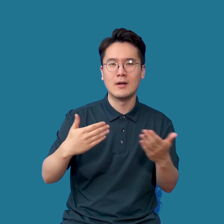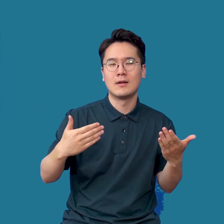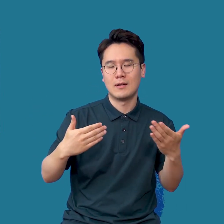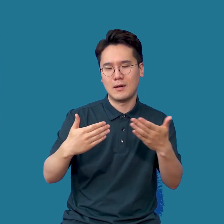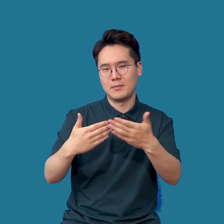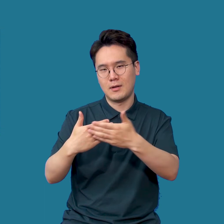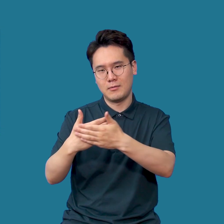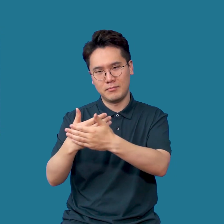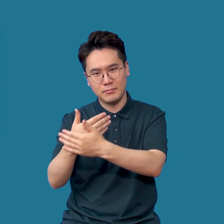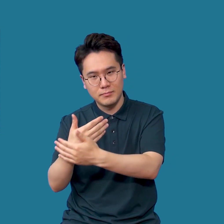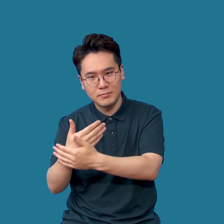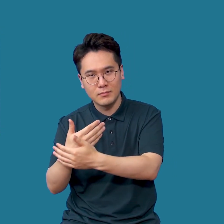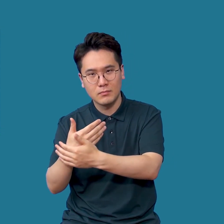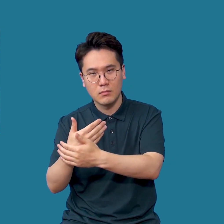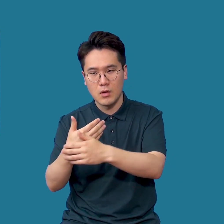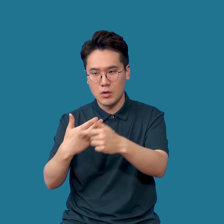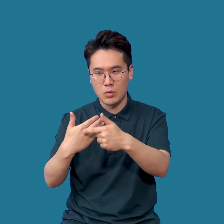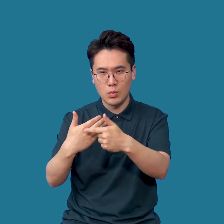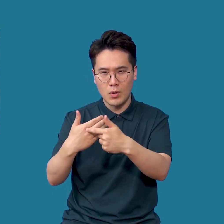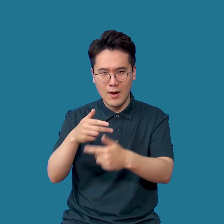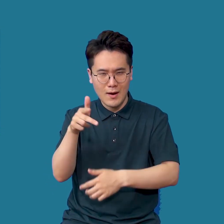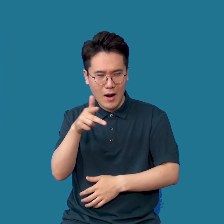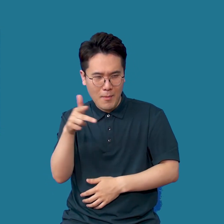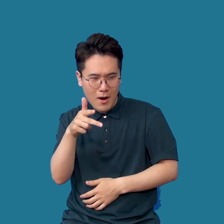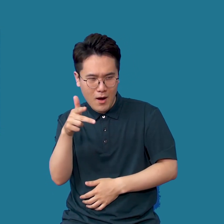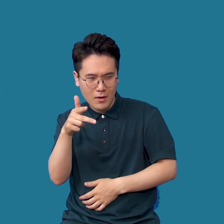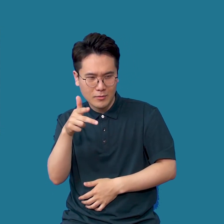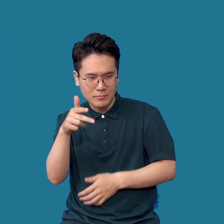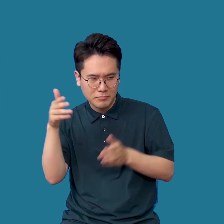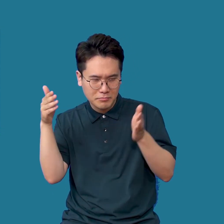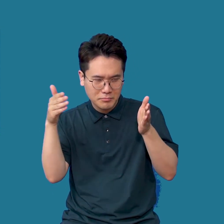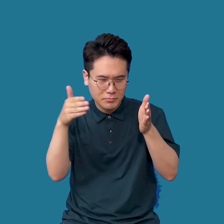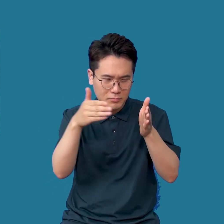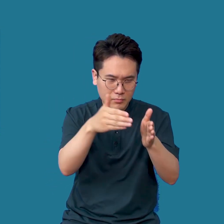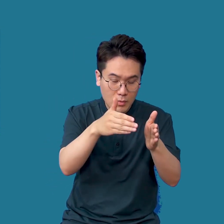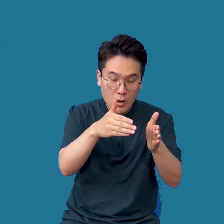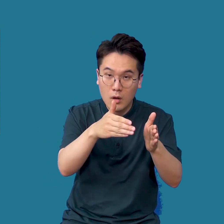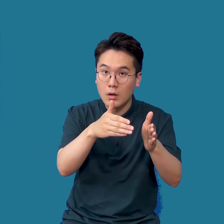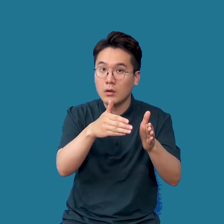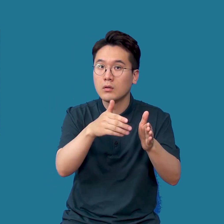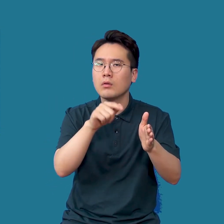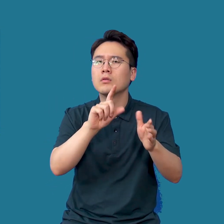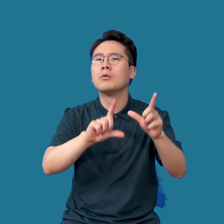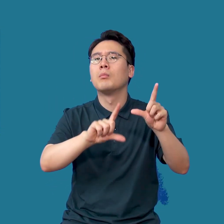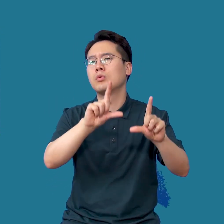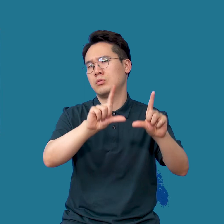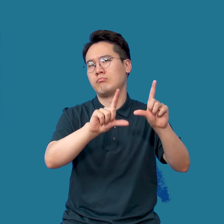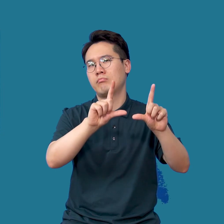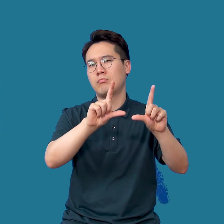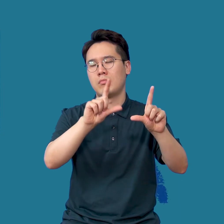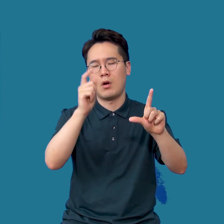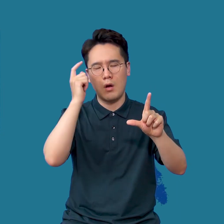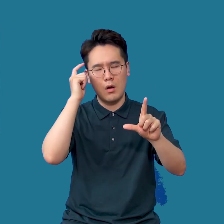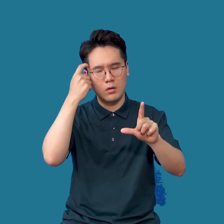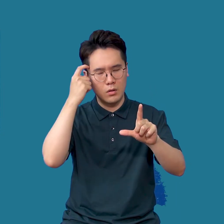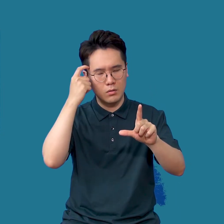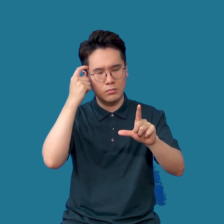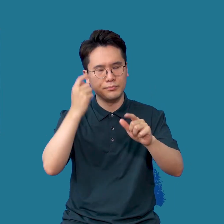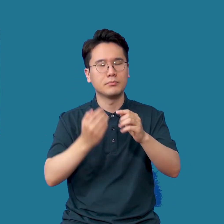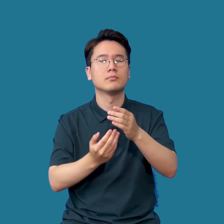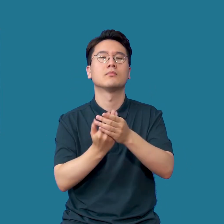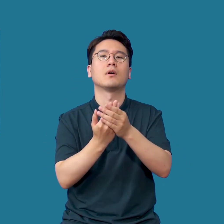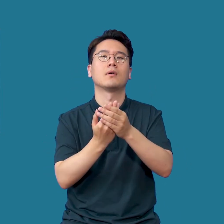손을 카메라가 클로즈업해서 탁 비추는 장면, 그것이 딱 떠올랐습니다. 그 순간에